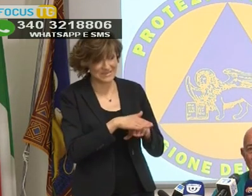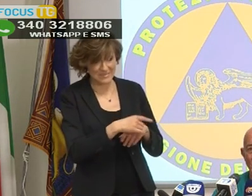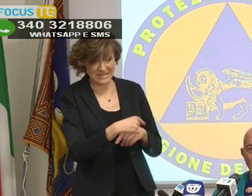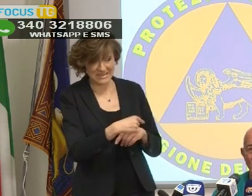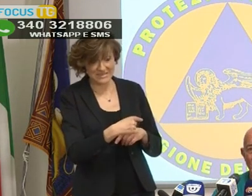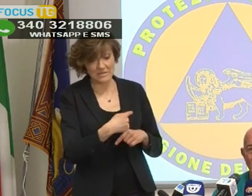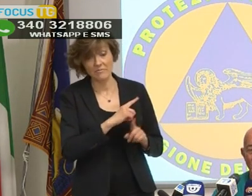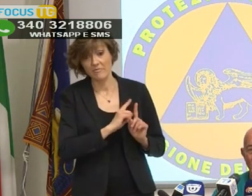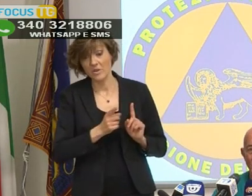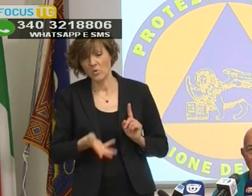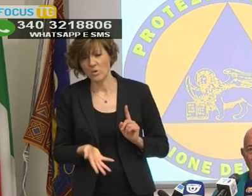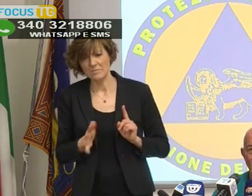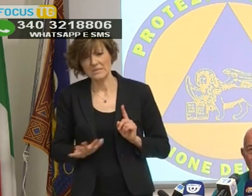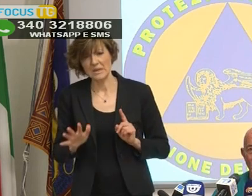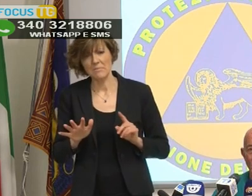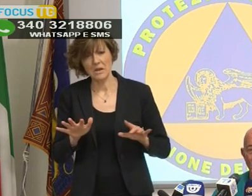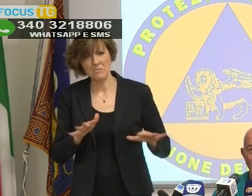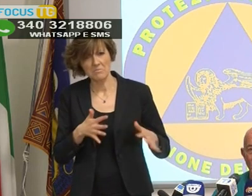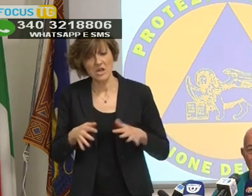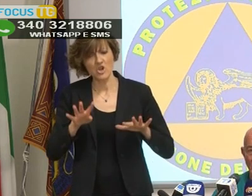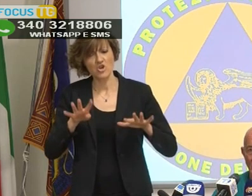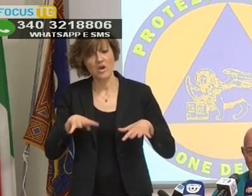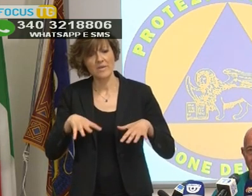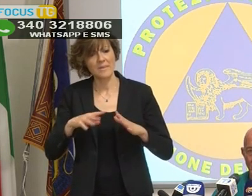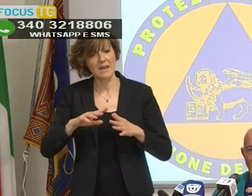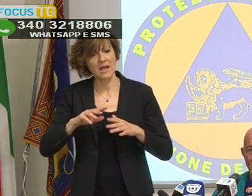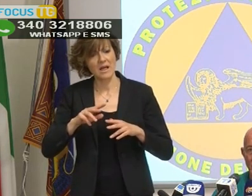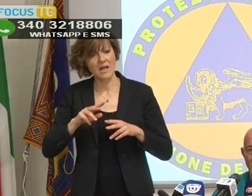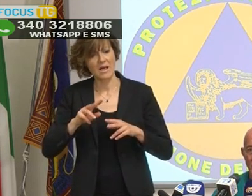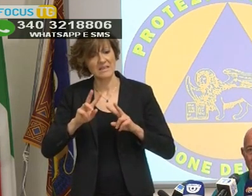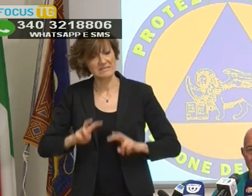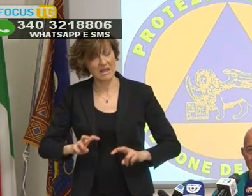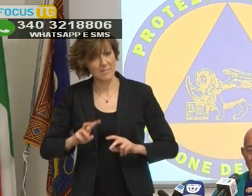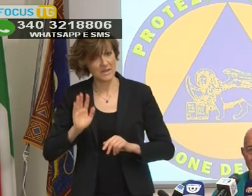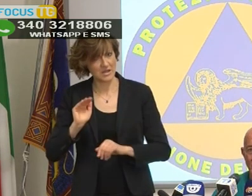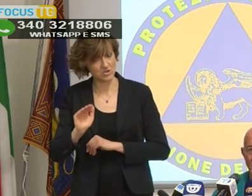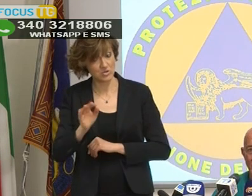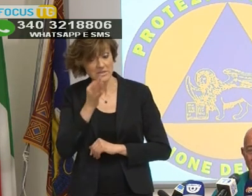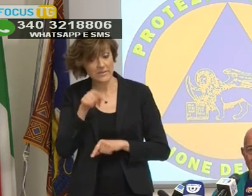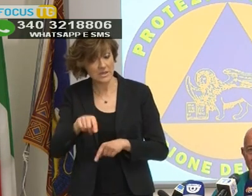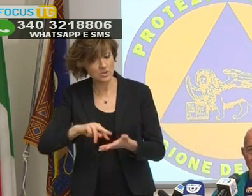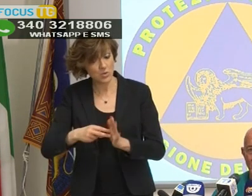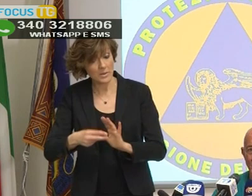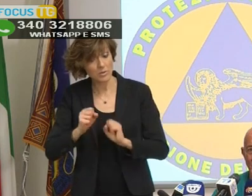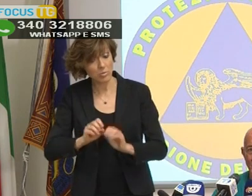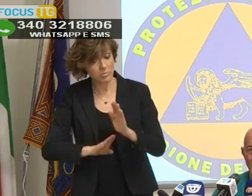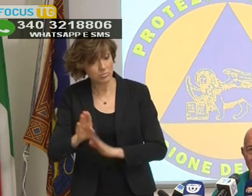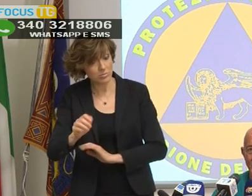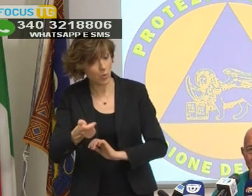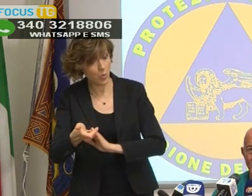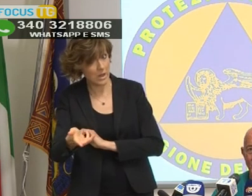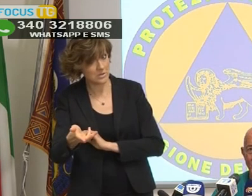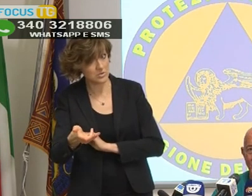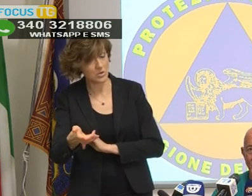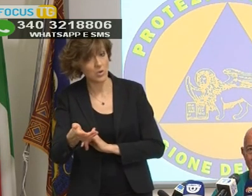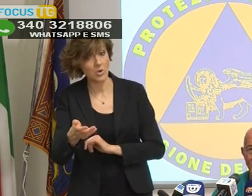siamo a una media, mi pare, di 9.000 esami al giorno in Veneto come capacità. Sì. Con questo tipo di strumento invece quanto potrebbe essere moltiplicato?